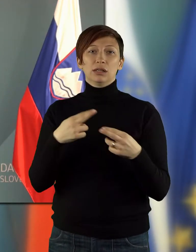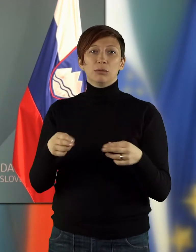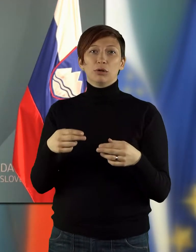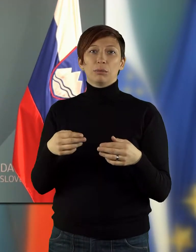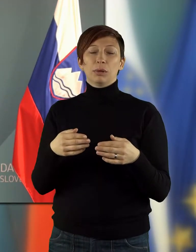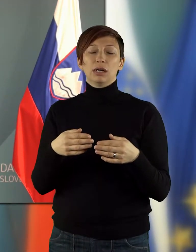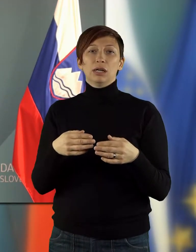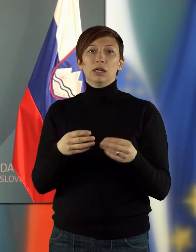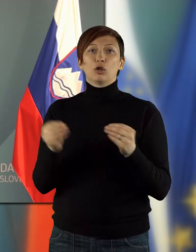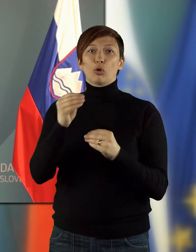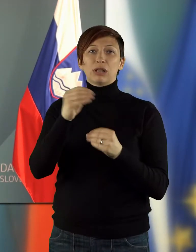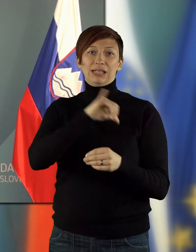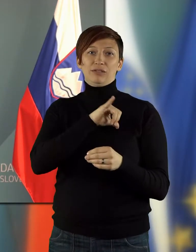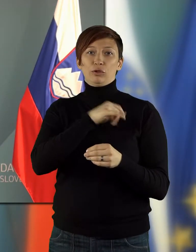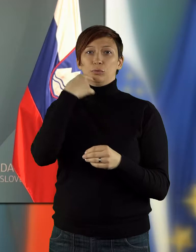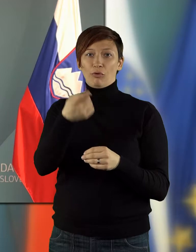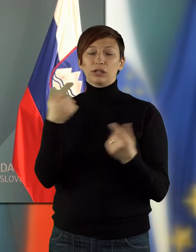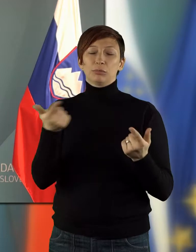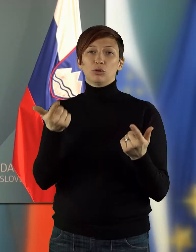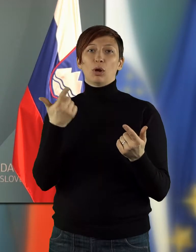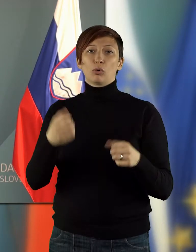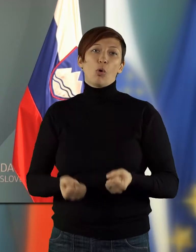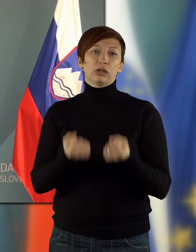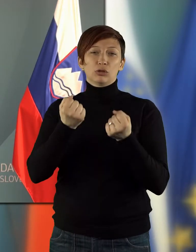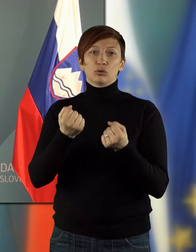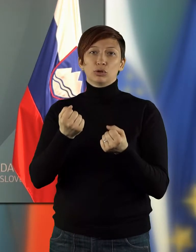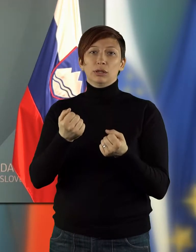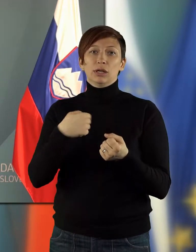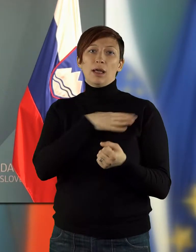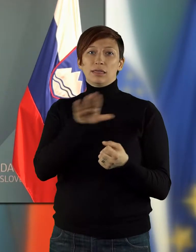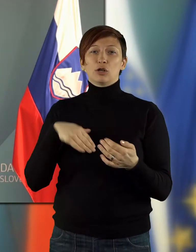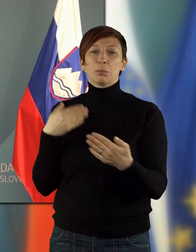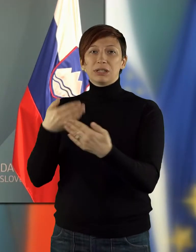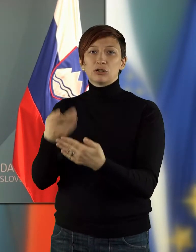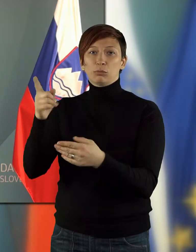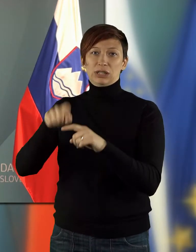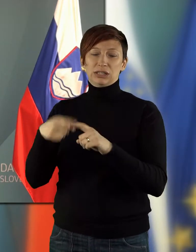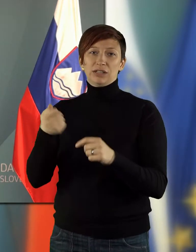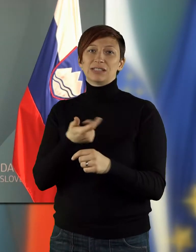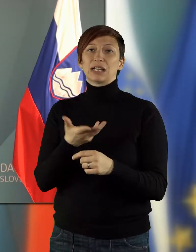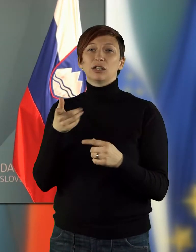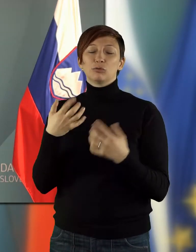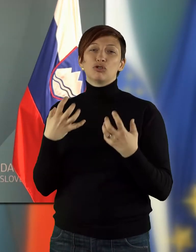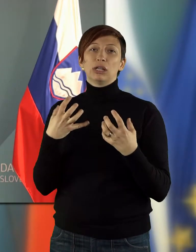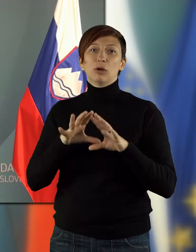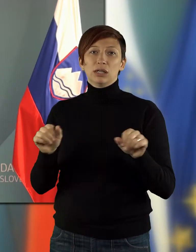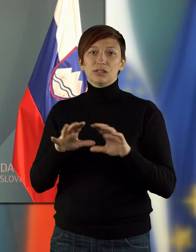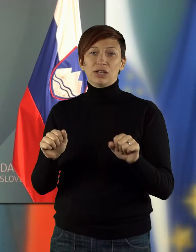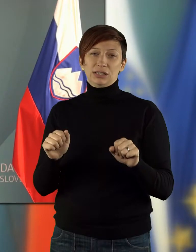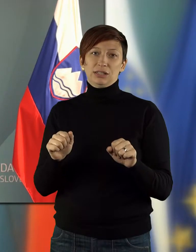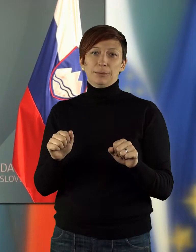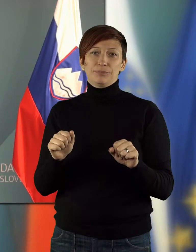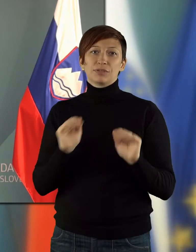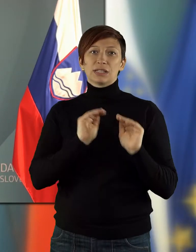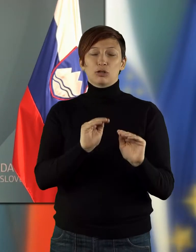ne morem pa razkriti dodatnih informacij, ker bi to lahko otežkočilo, bi rekel, naš pristop v tej zadevi, s katerim želimo